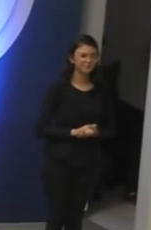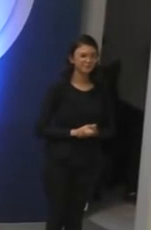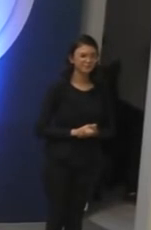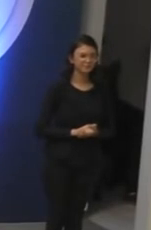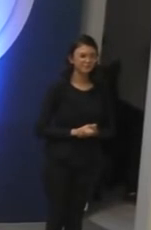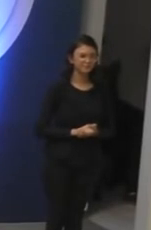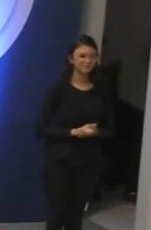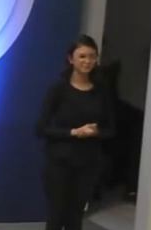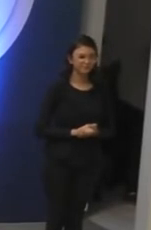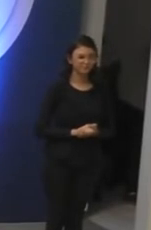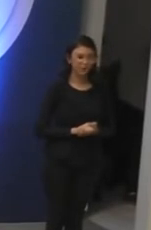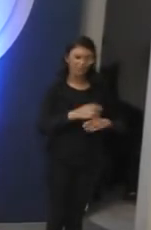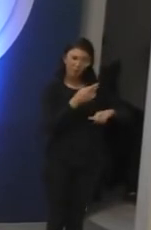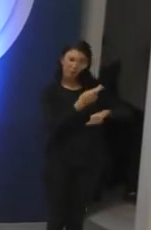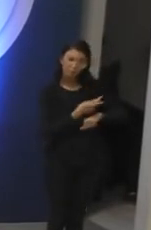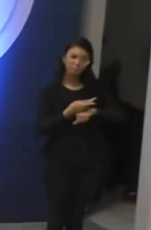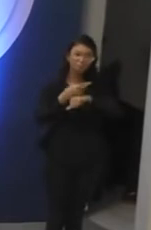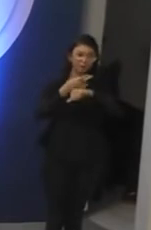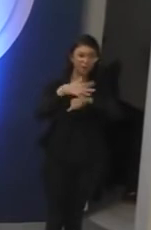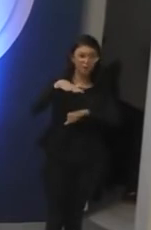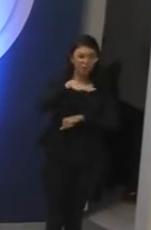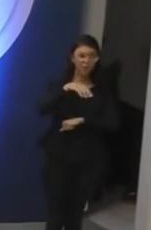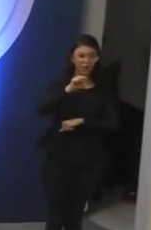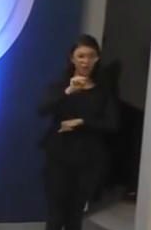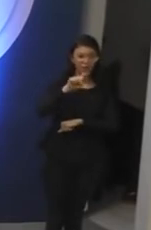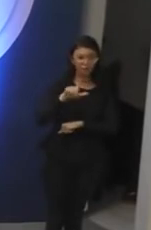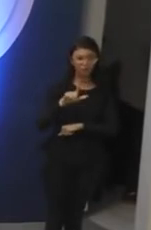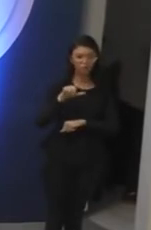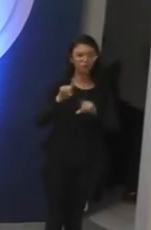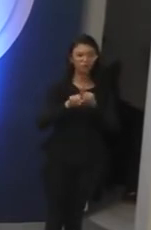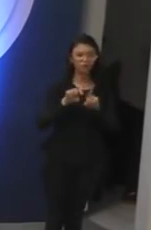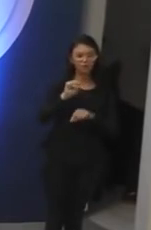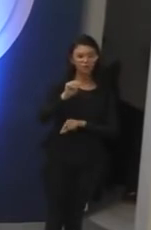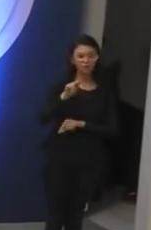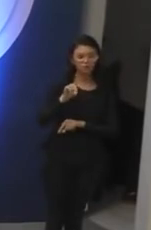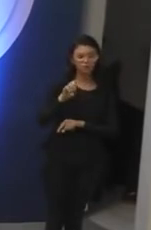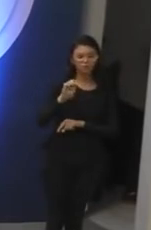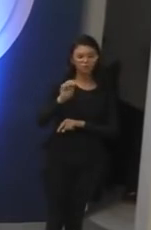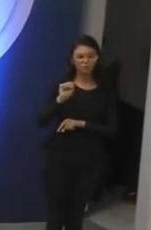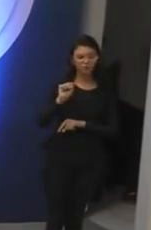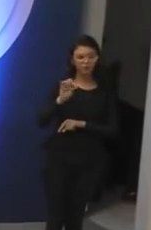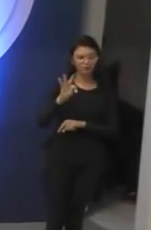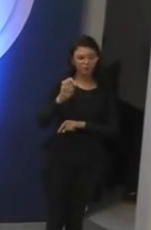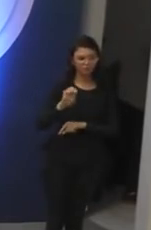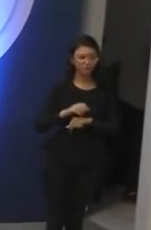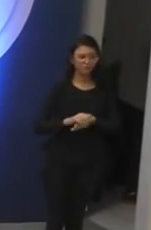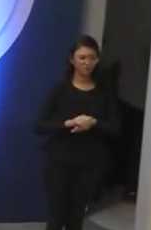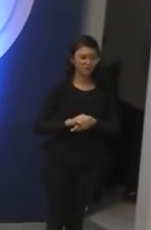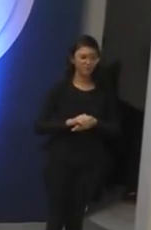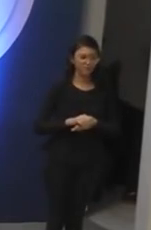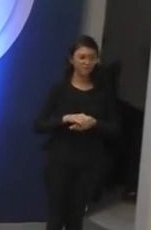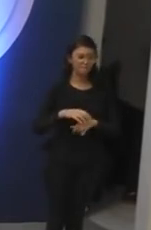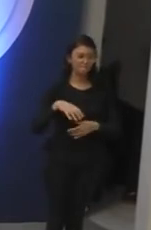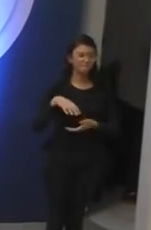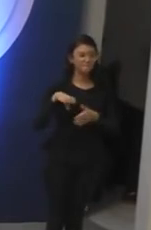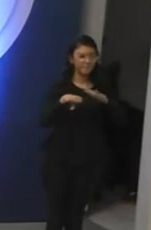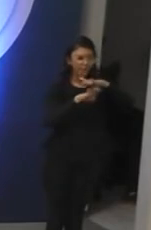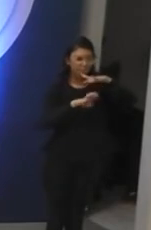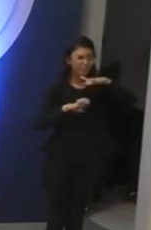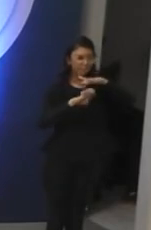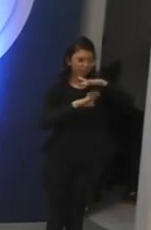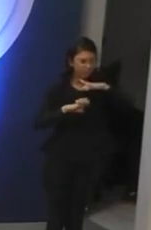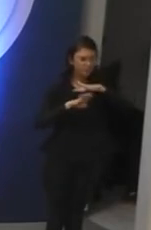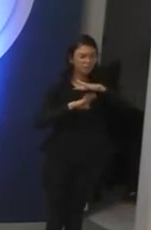Mais um reconhecimento na categoria agora Regiões Sul e Sudeste, que vai para a Cooper Aliança, acima de 30 mil até 400 mil